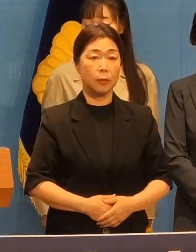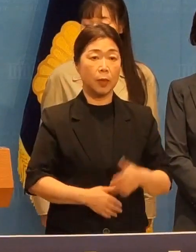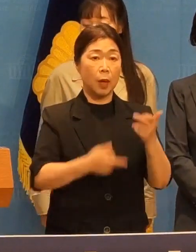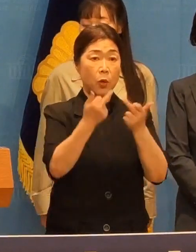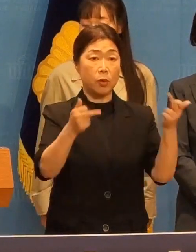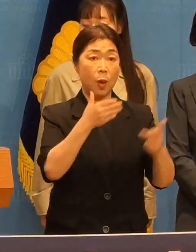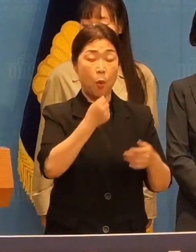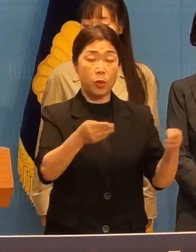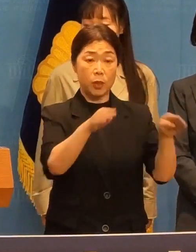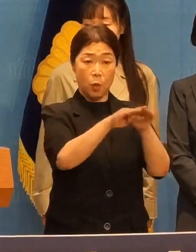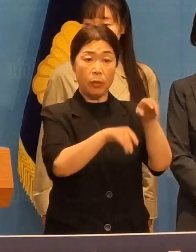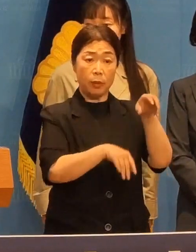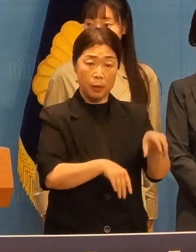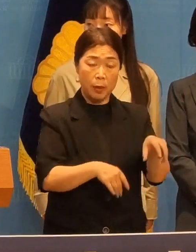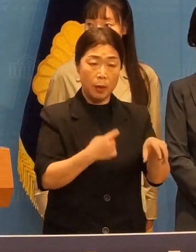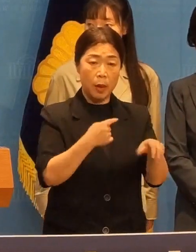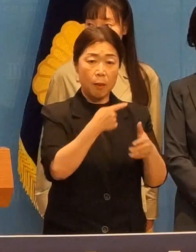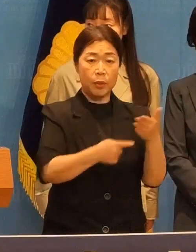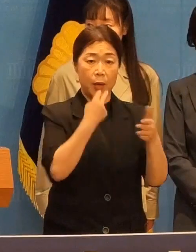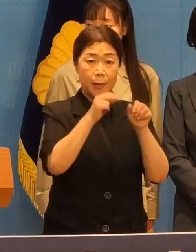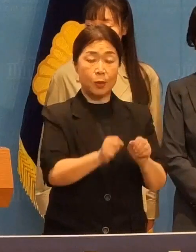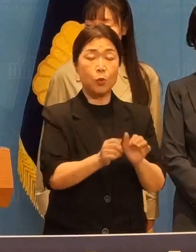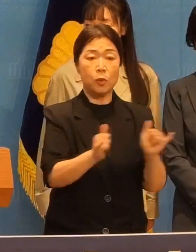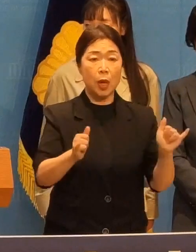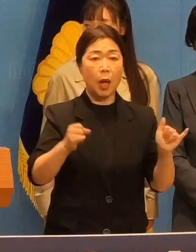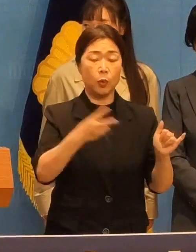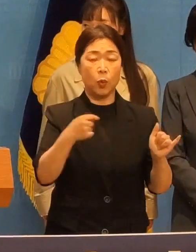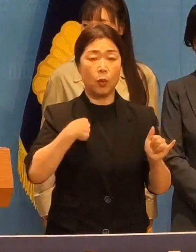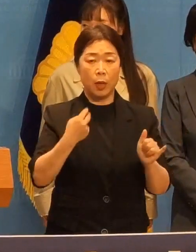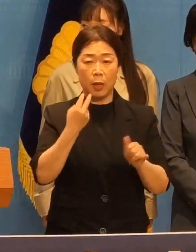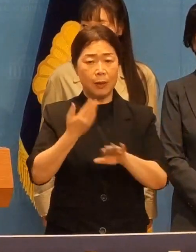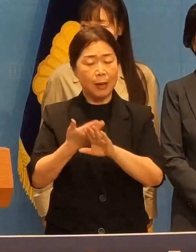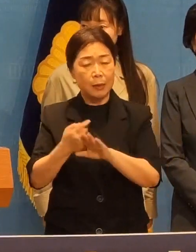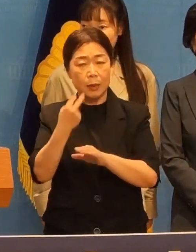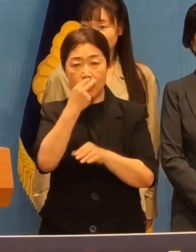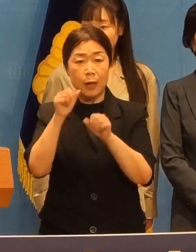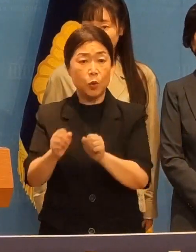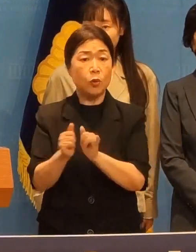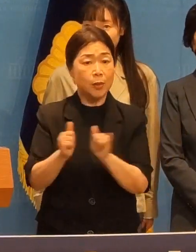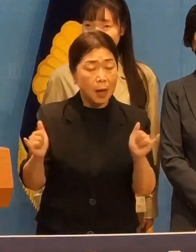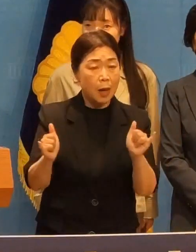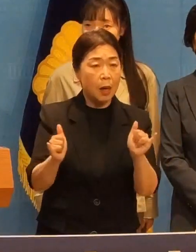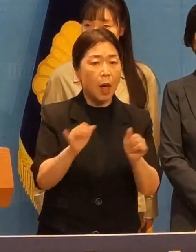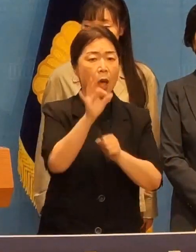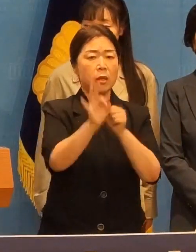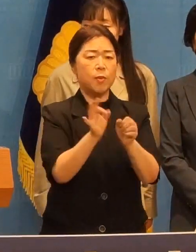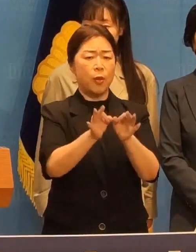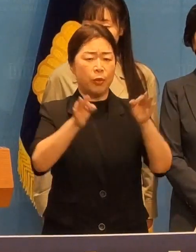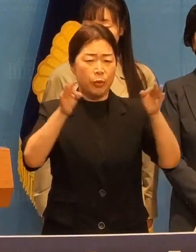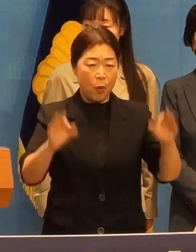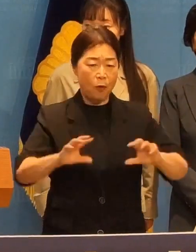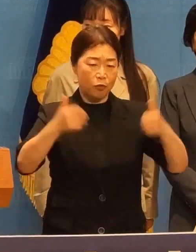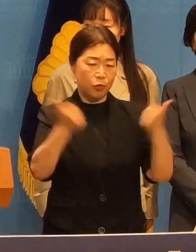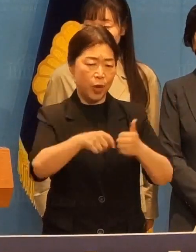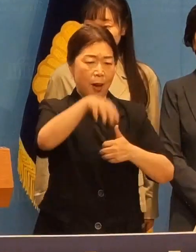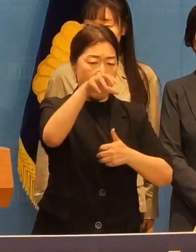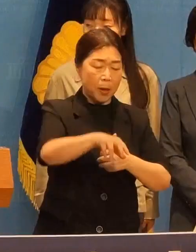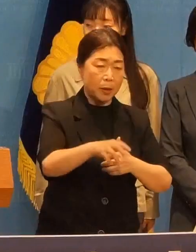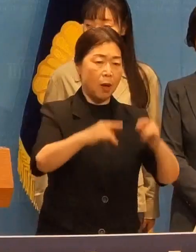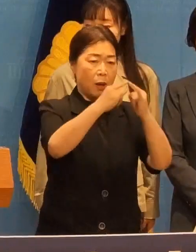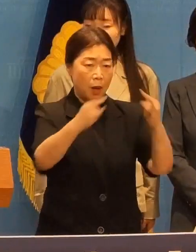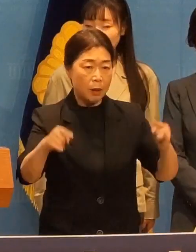사건 피해 생존자인 저와 우리 피해 생존자들은 힘들고 고된 10년 동안의 국회 앞에서 노숙농성을